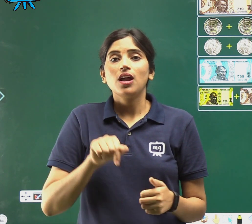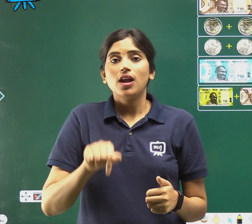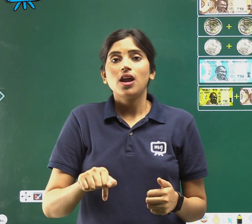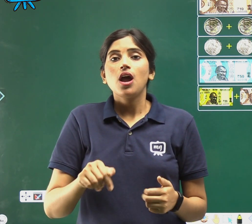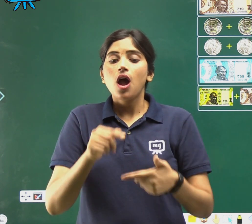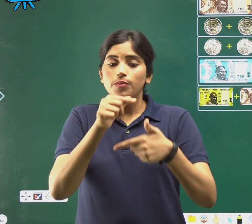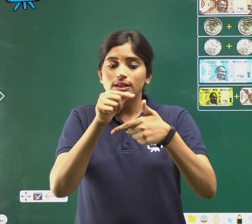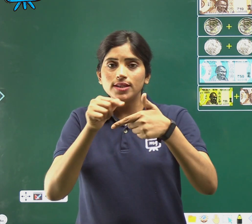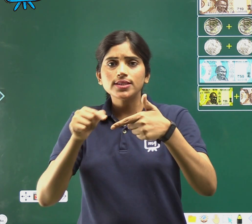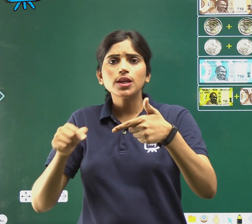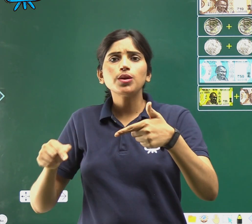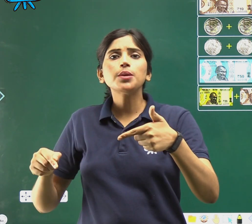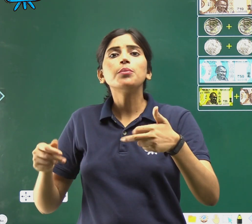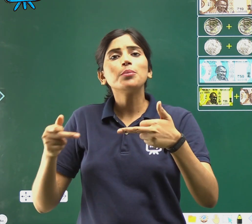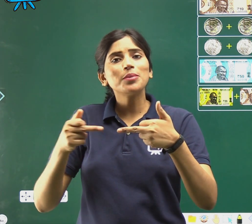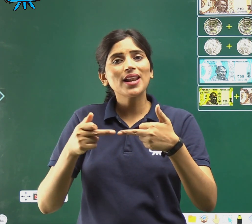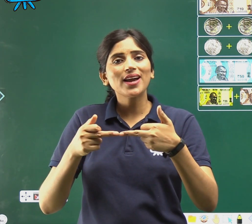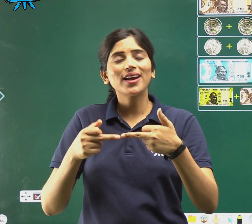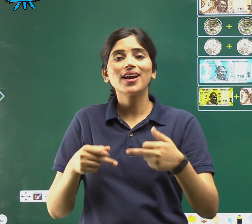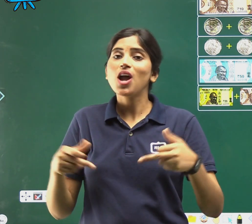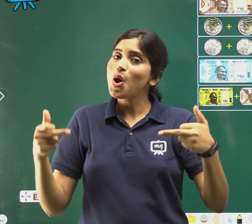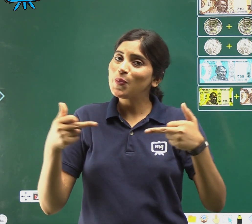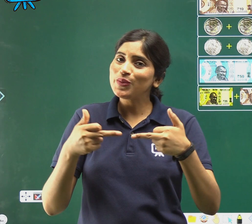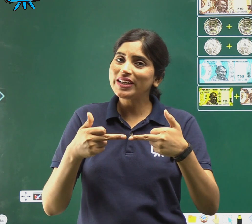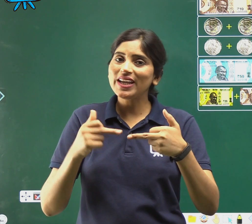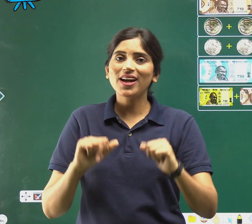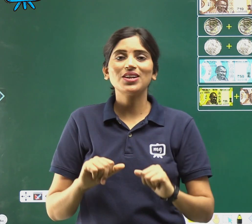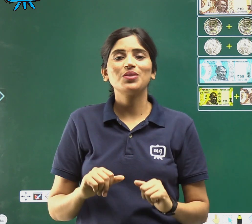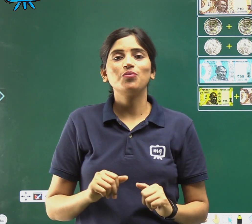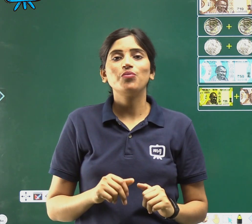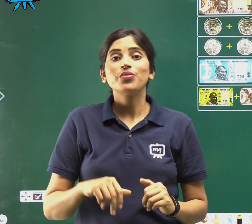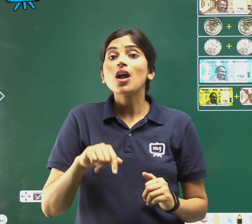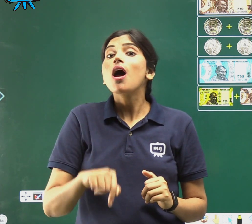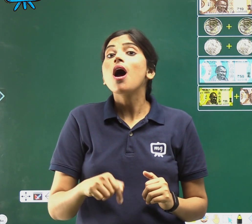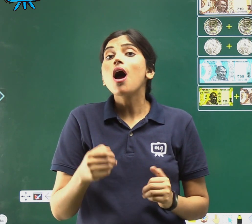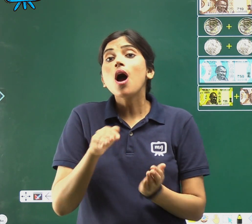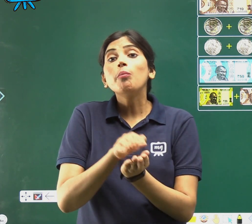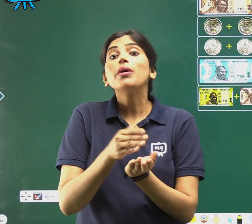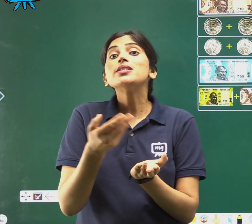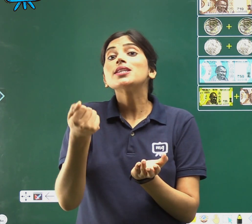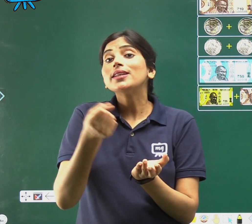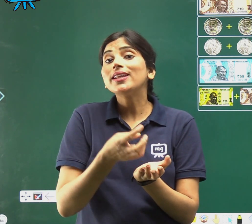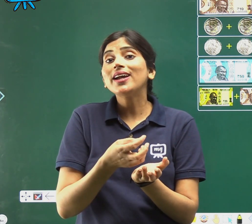हमने इससे मिलाए, ये मिल गया। अब बचे कितने?